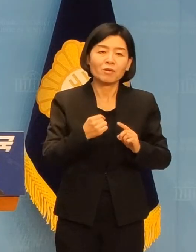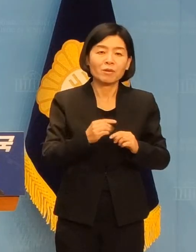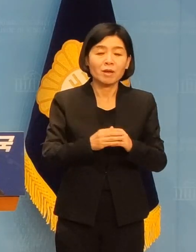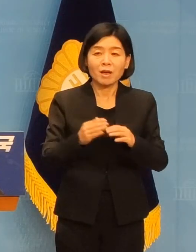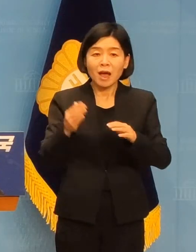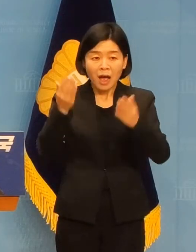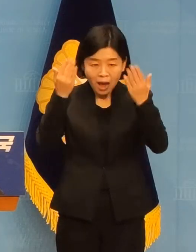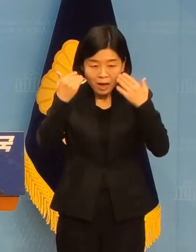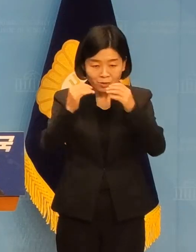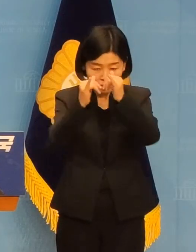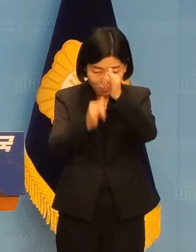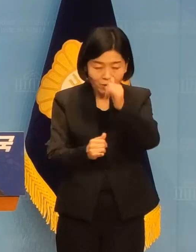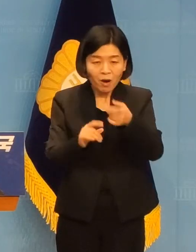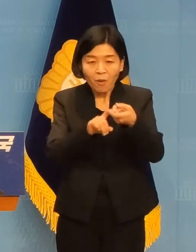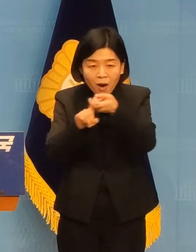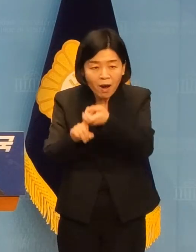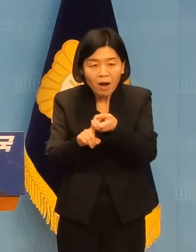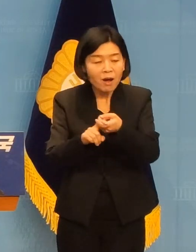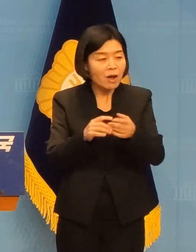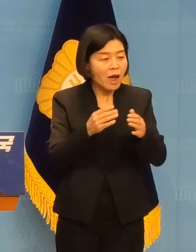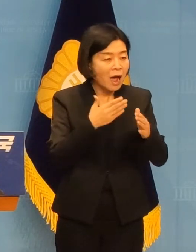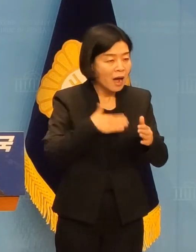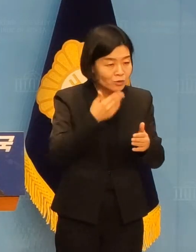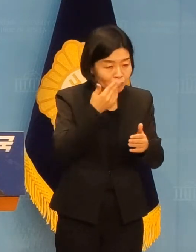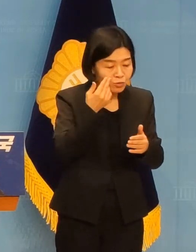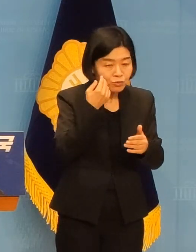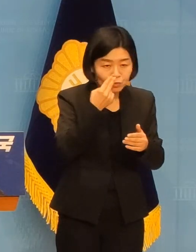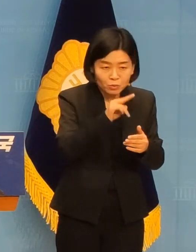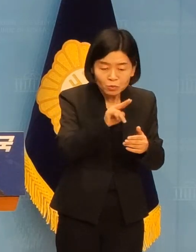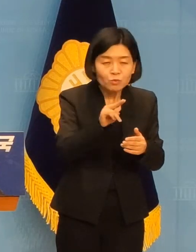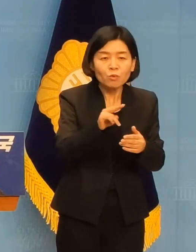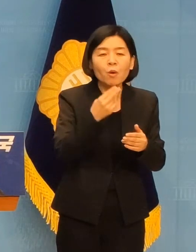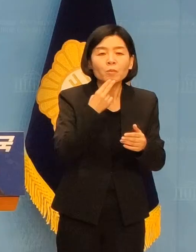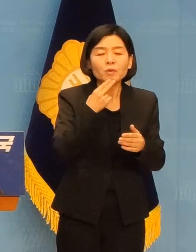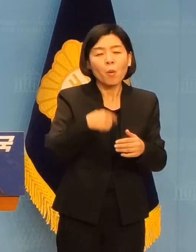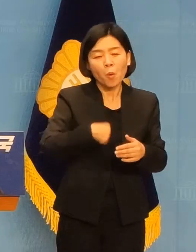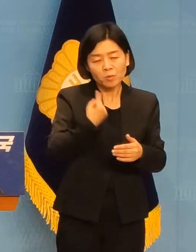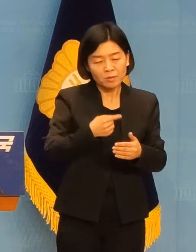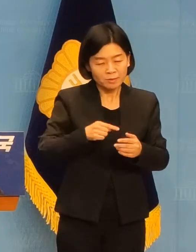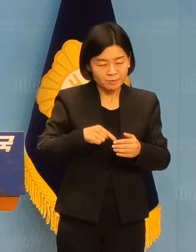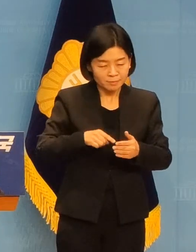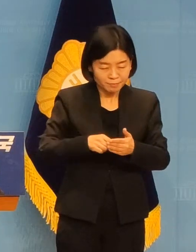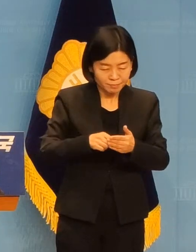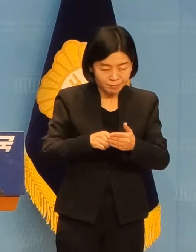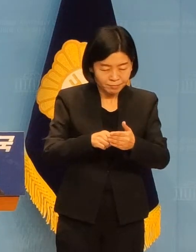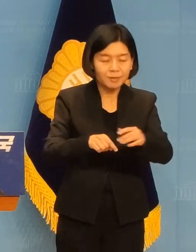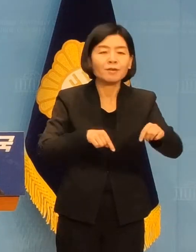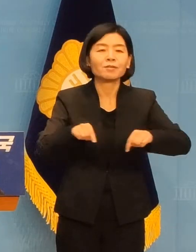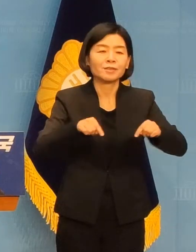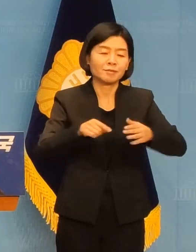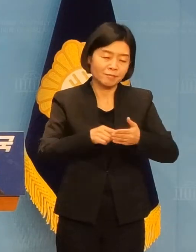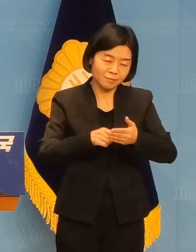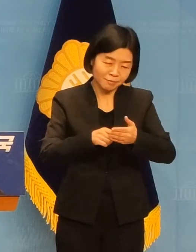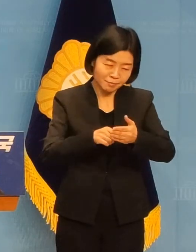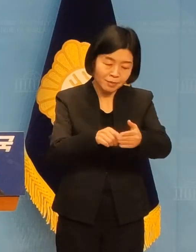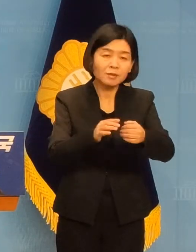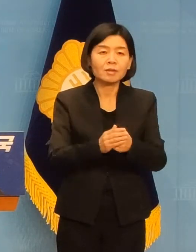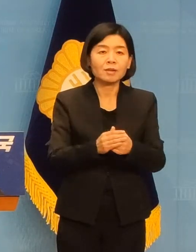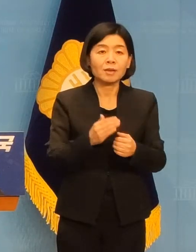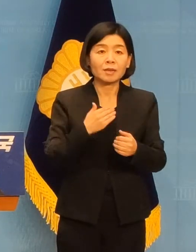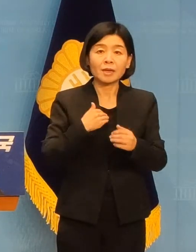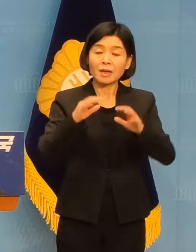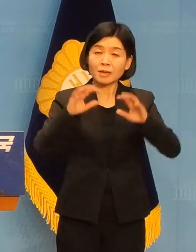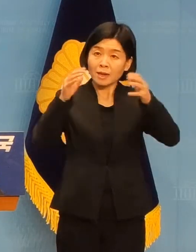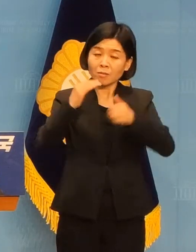없이 홀로 정치의 길을 걸어온 사람입니다. 그러나 저는 시대의 부름에 도망치지